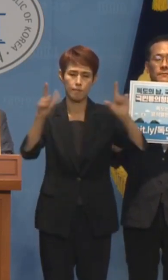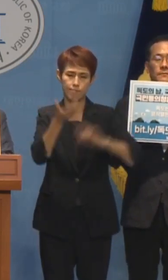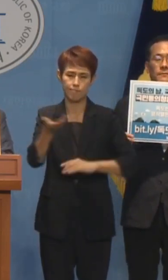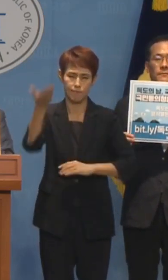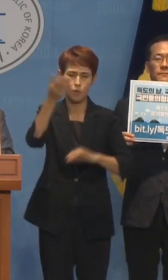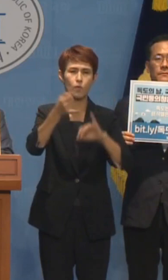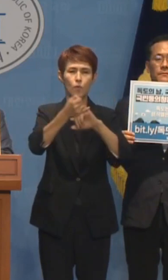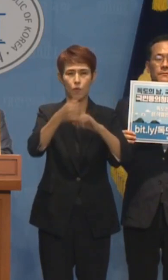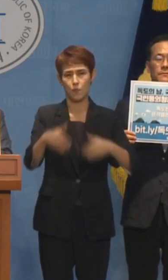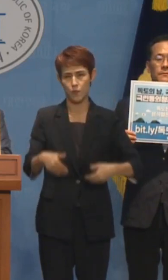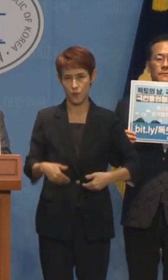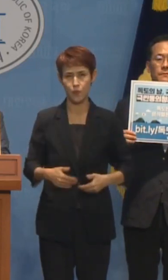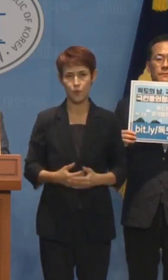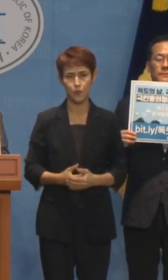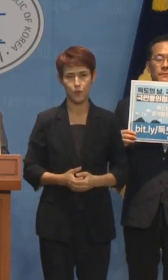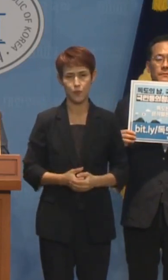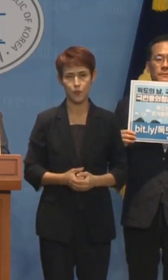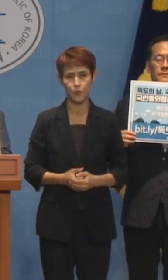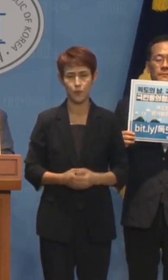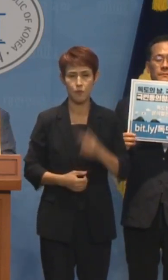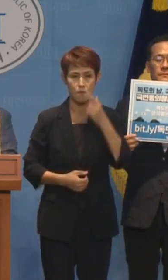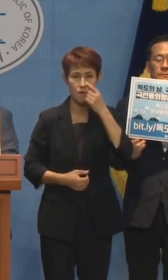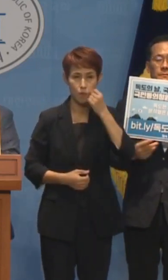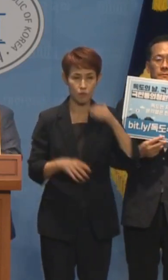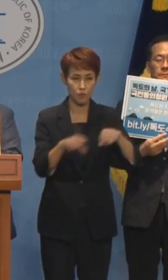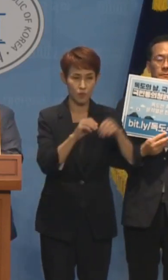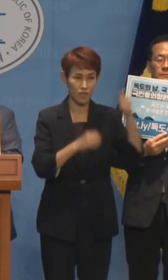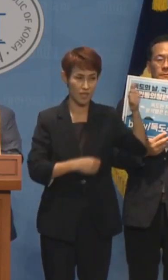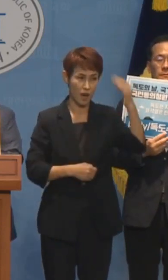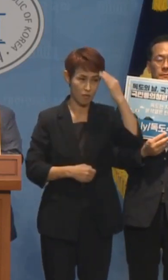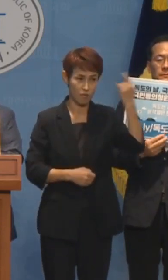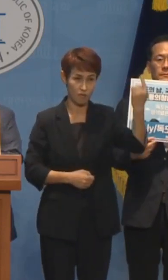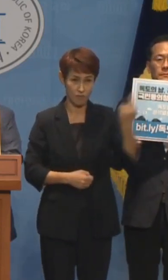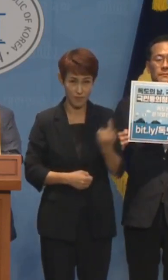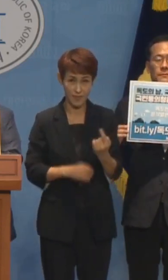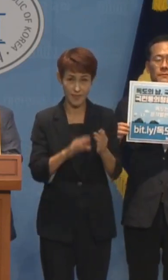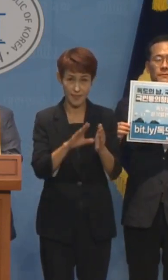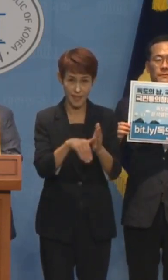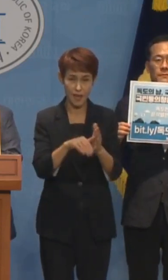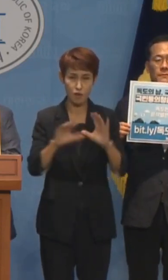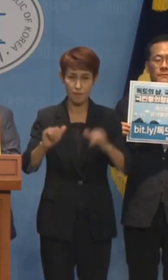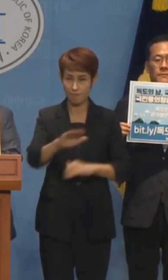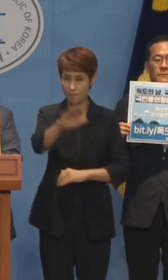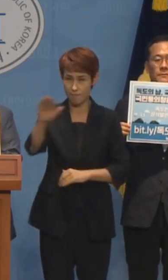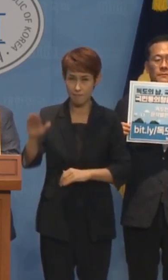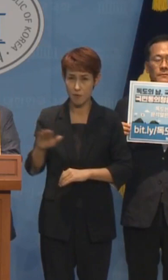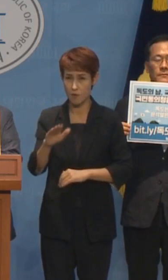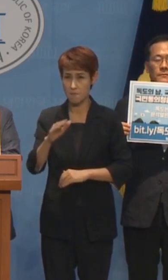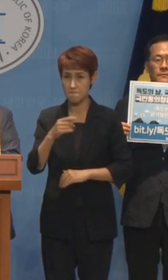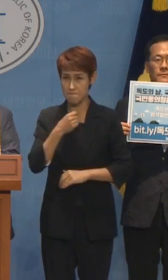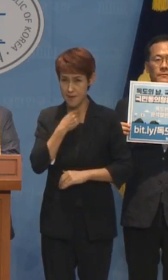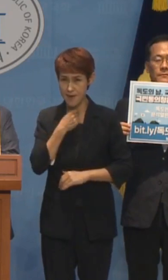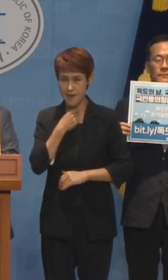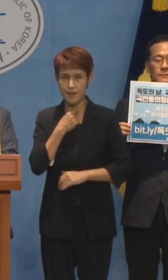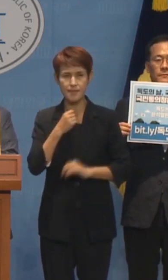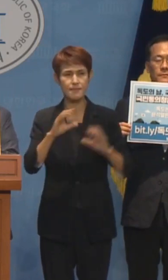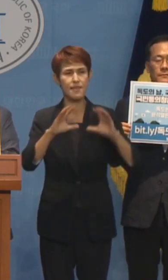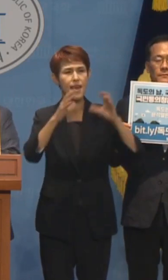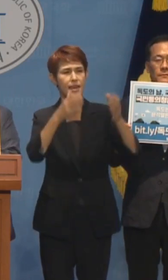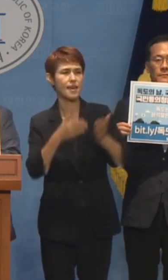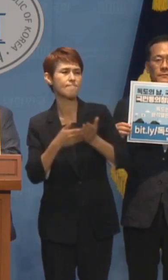되고요 그리고 이번에 기시다 방 관련해서 그런 우리 국민들 뜻을 일본뿐만 아니라 전 세계에 다시